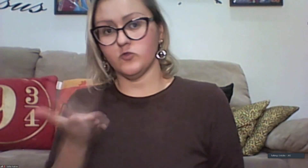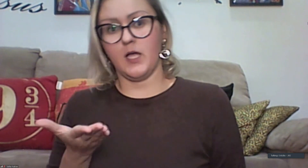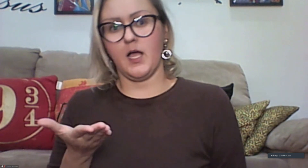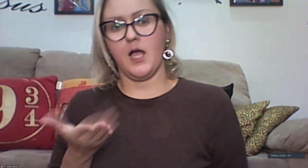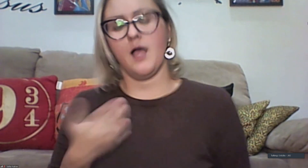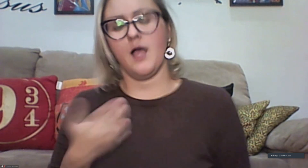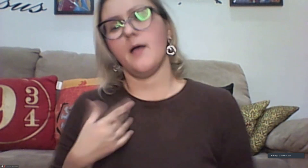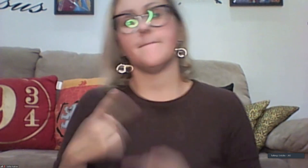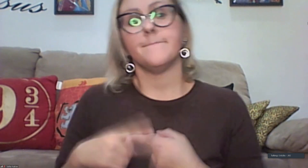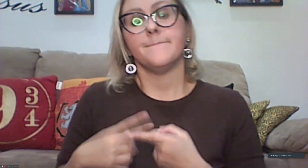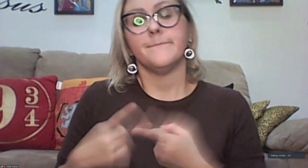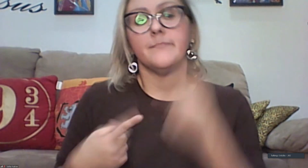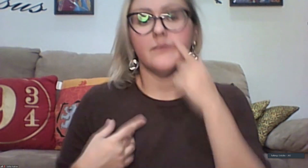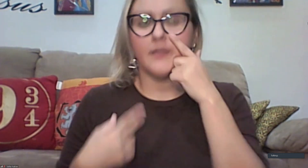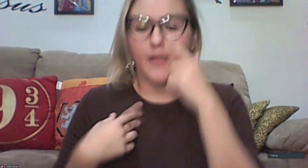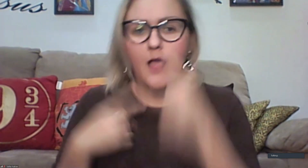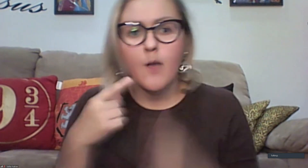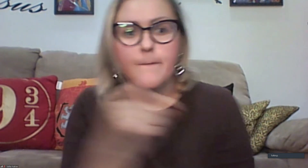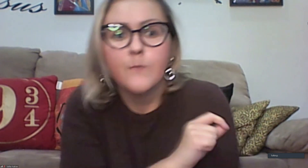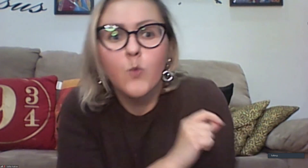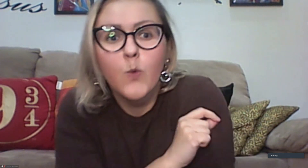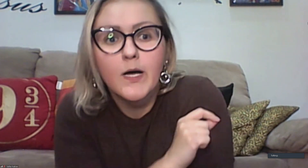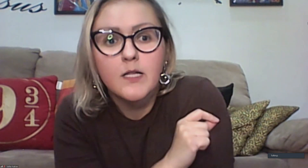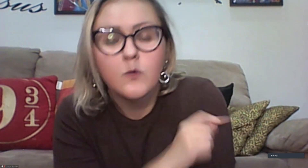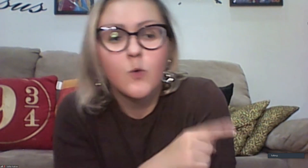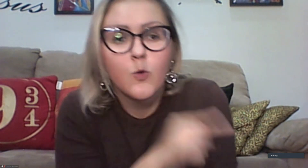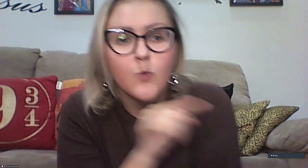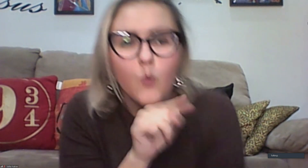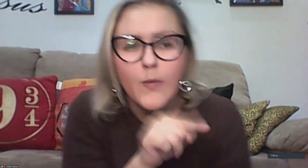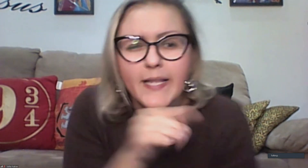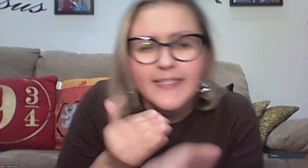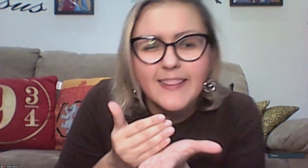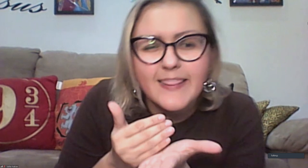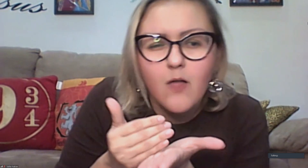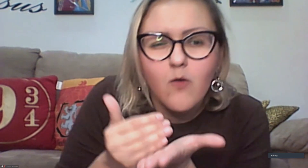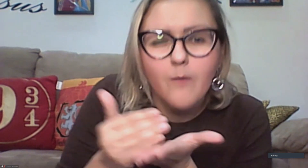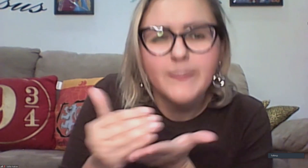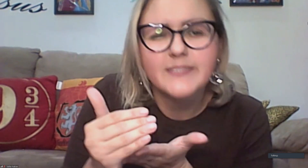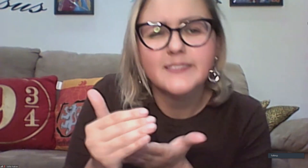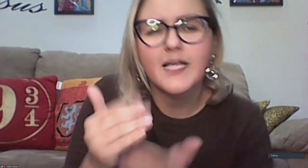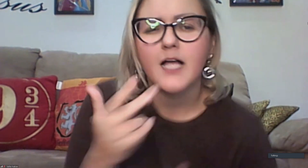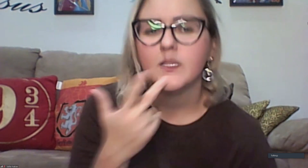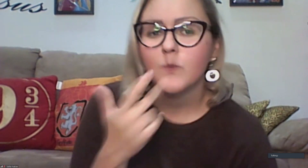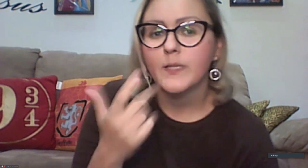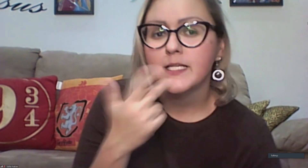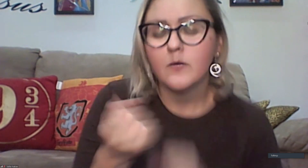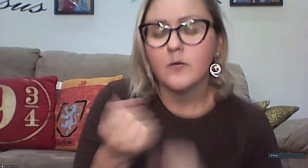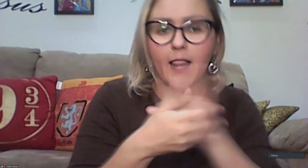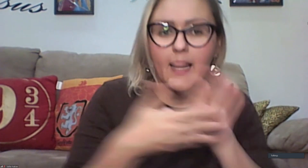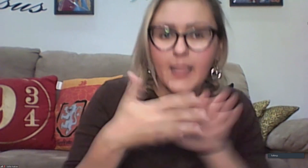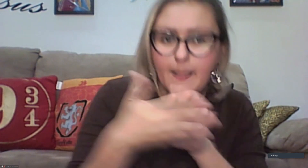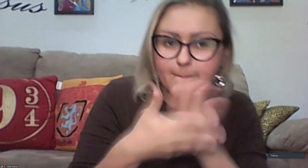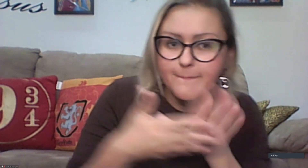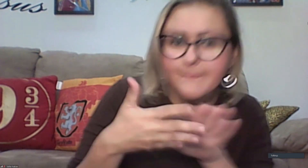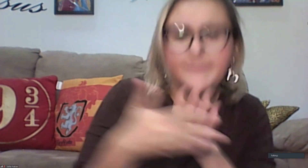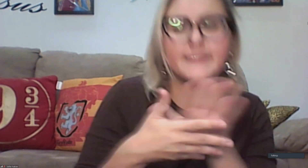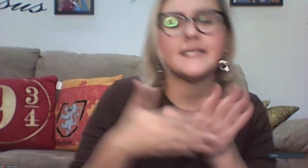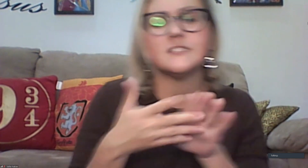E posso usar também essa estratégia com o aluno começar a conhecer a língua de sinais, para ele